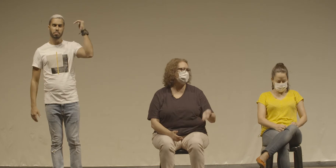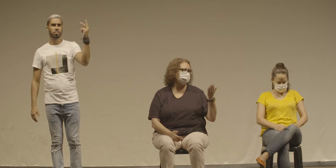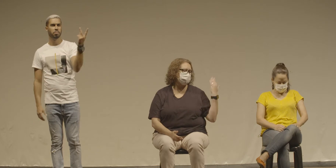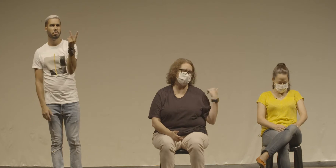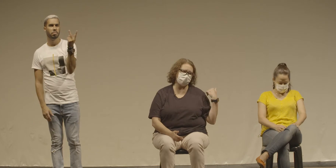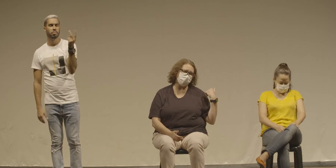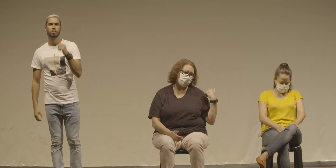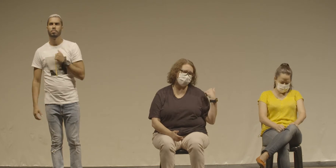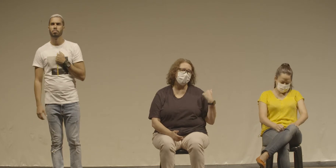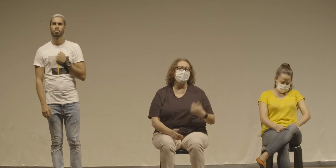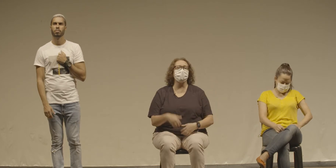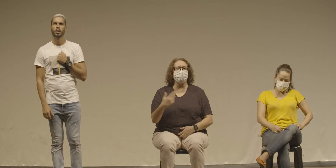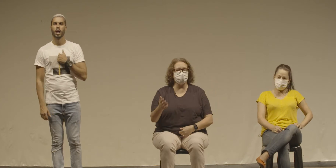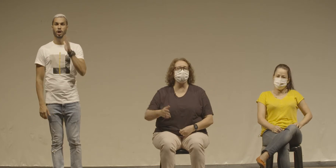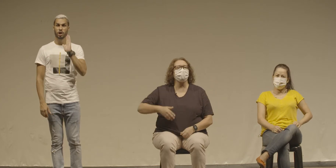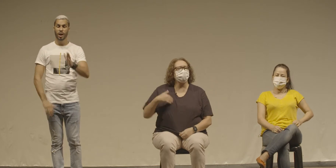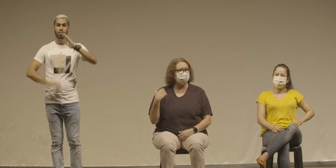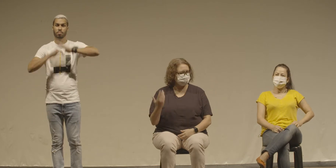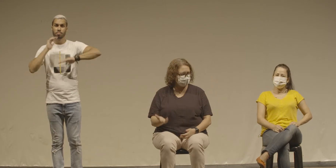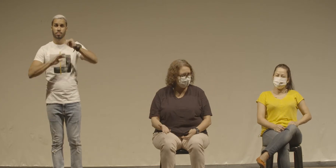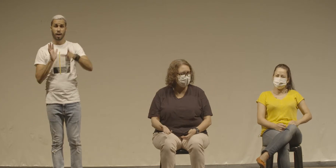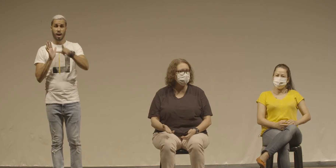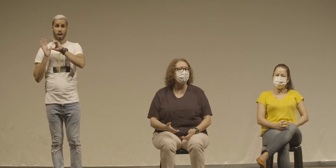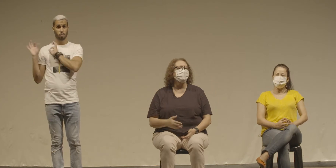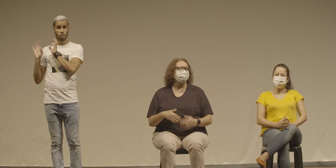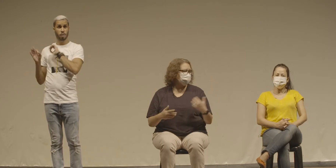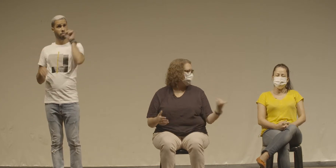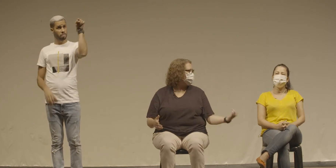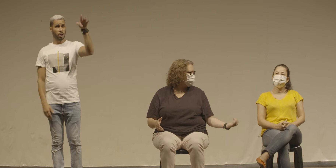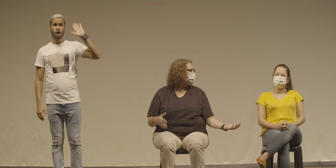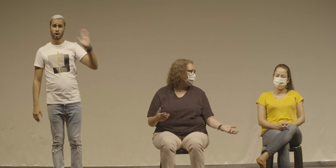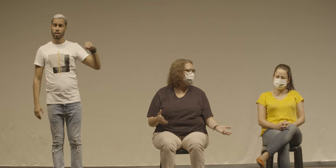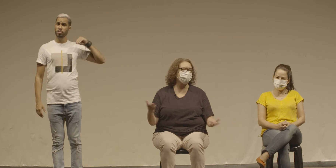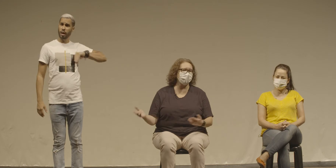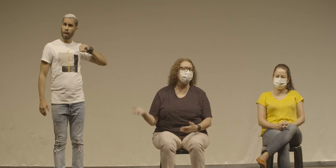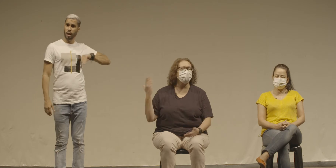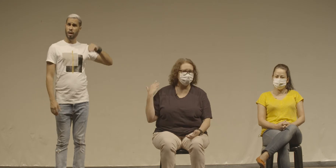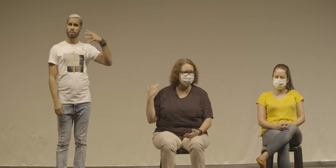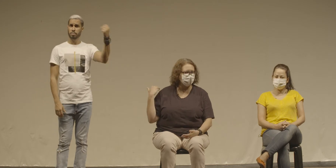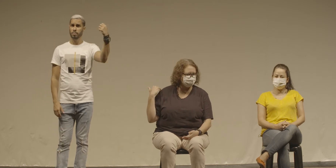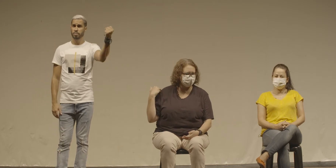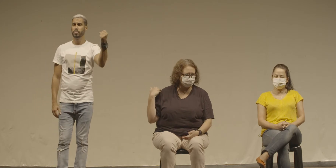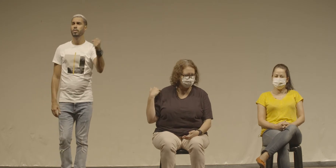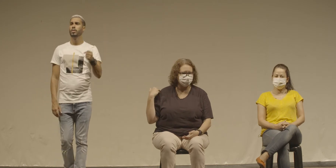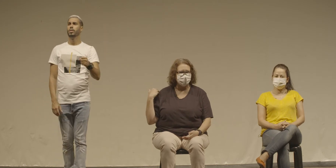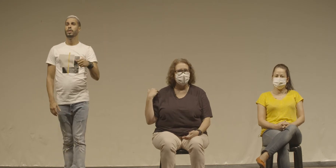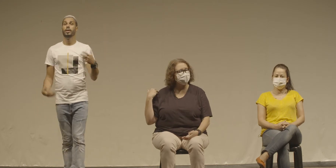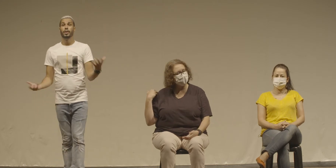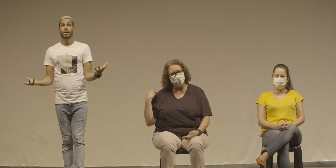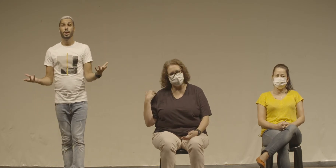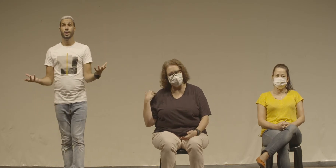profissionalismo que não existia anteriormente e, com isso, já tinham salário, né? Já recebiam coisas que as nossas mulheres à